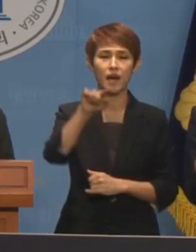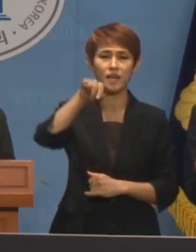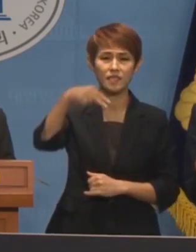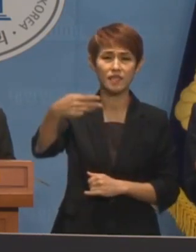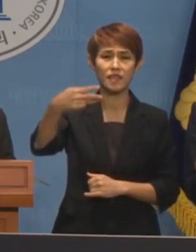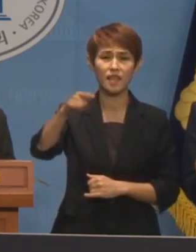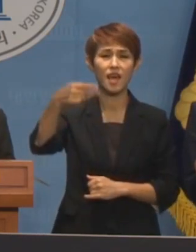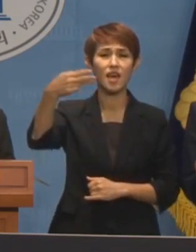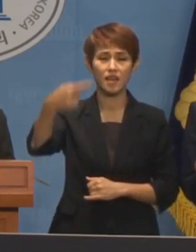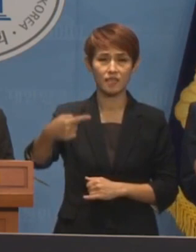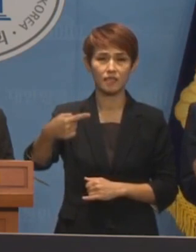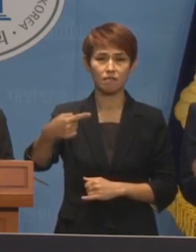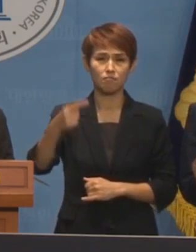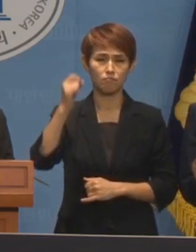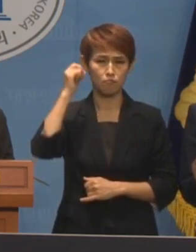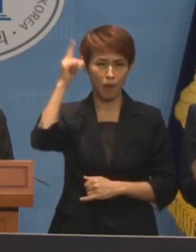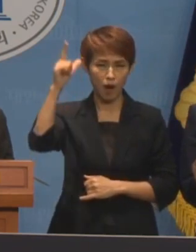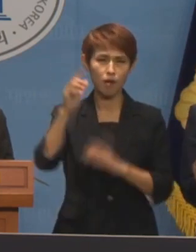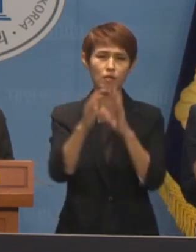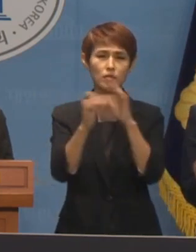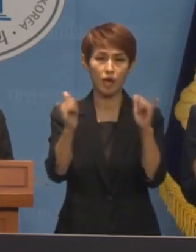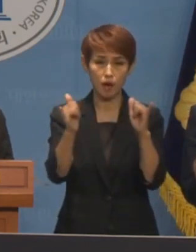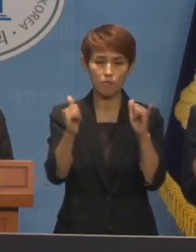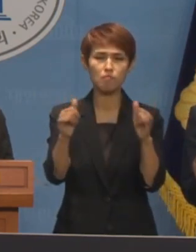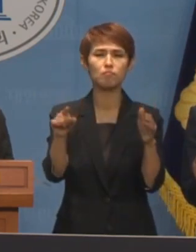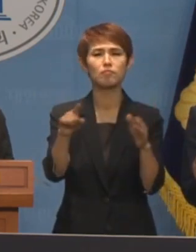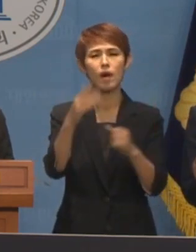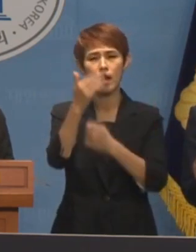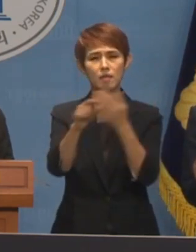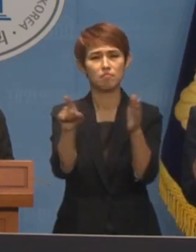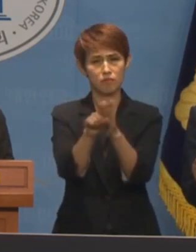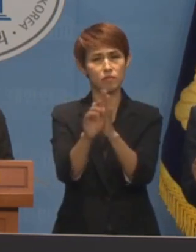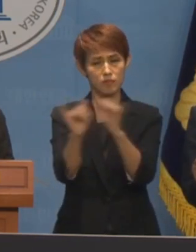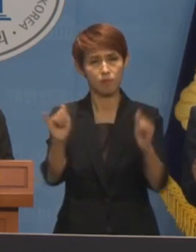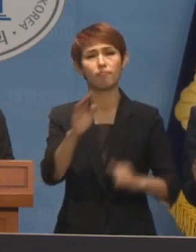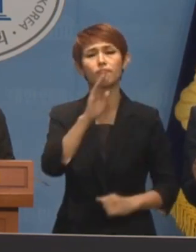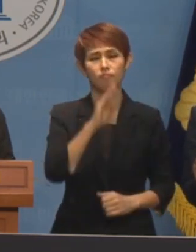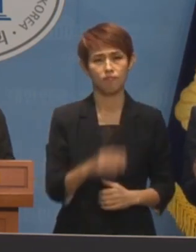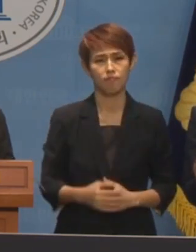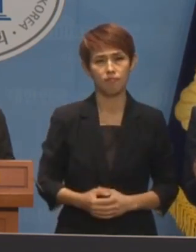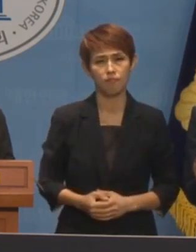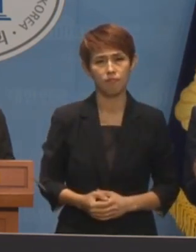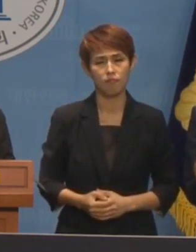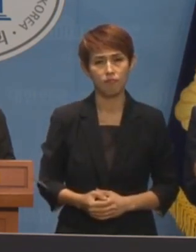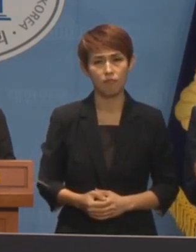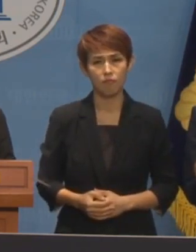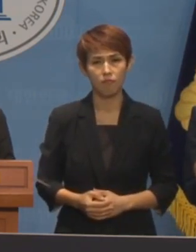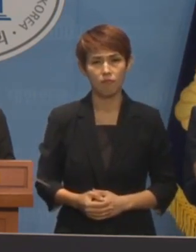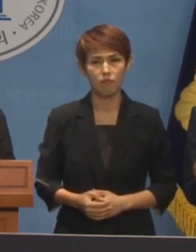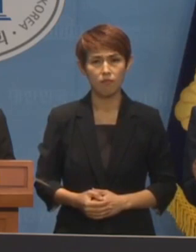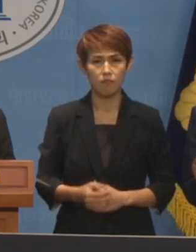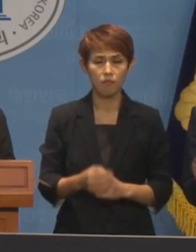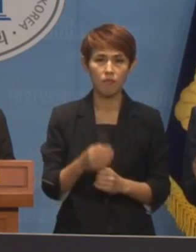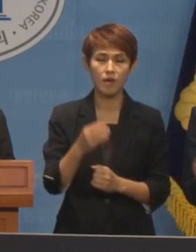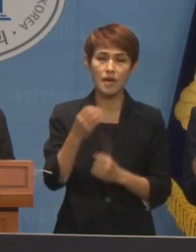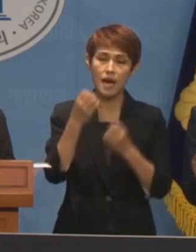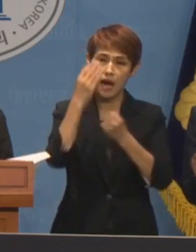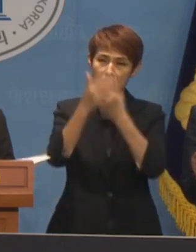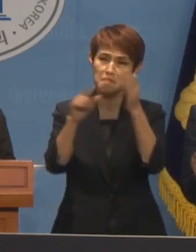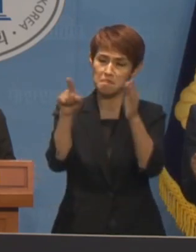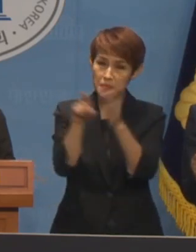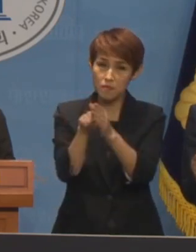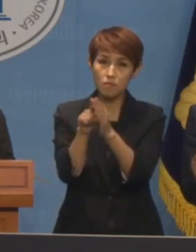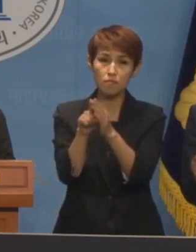등등 수많은 과학자들이 독실한 기독교인이었음을 이었다. 그런데 왜 창조론을 믿는다는